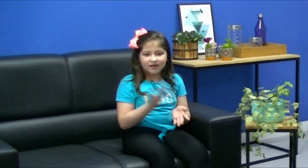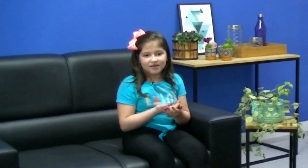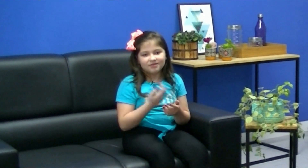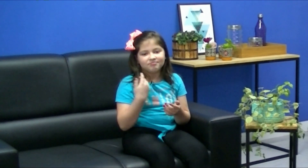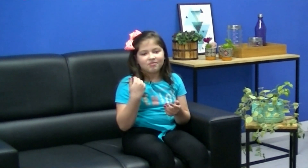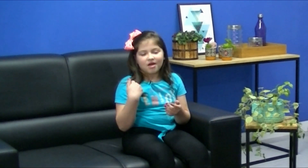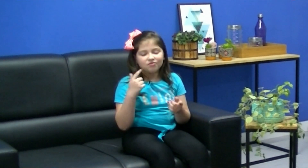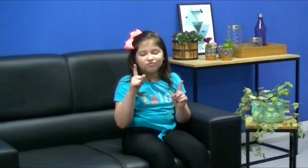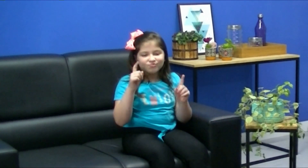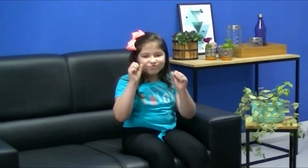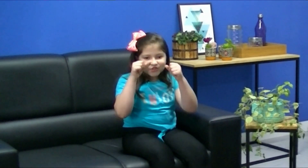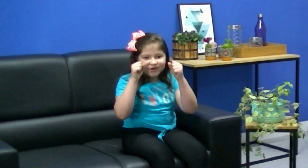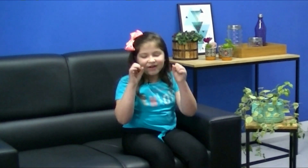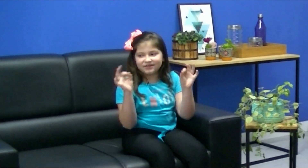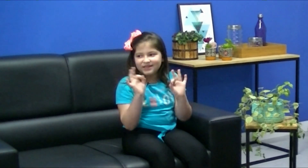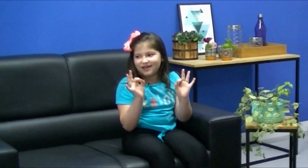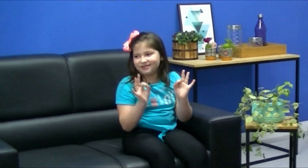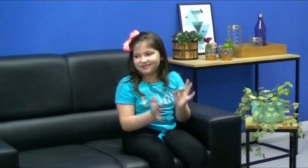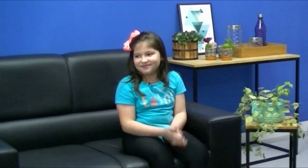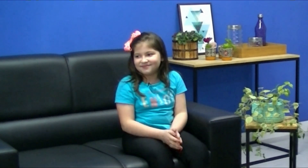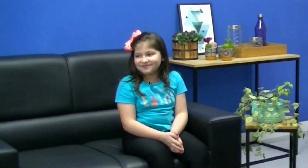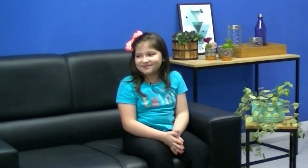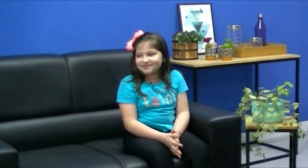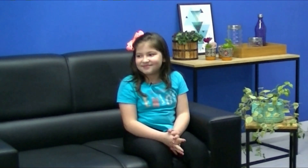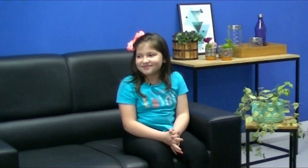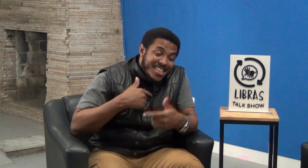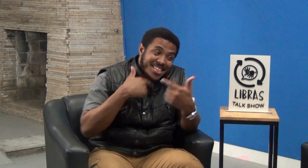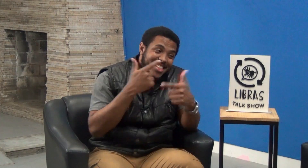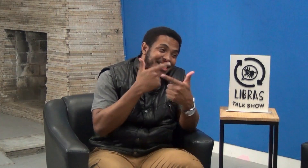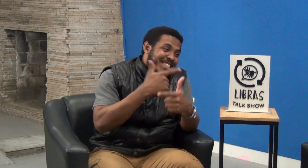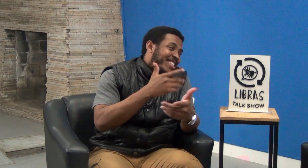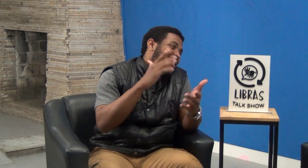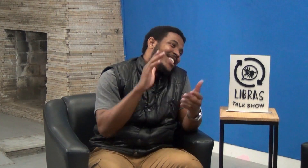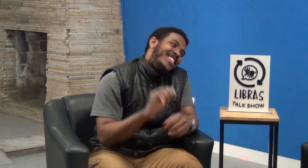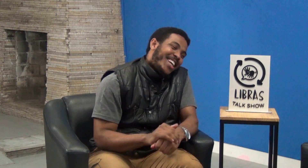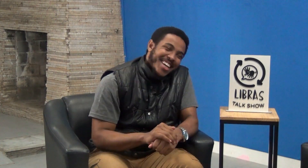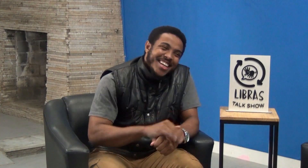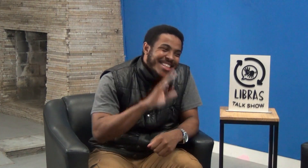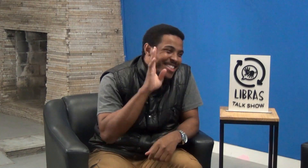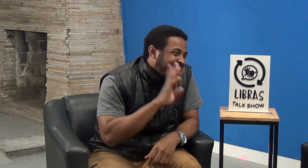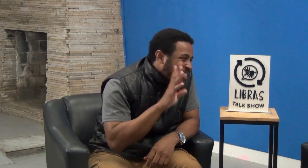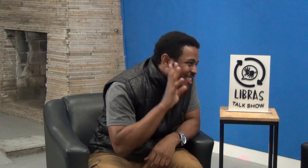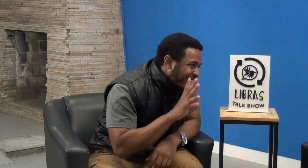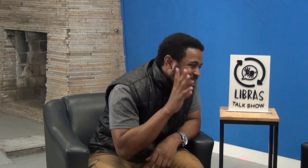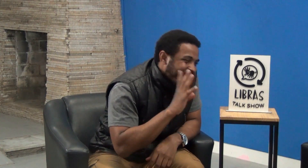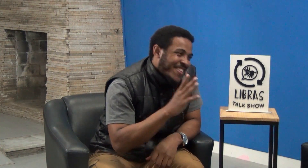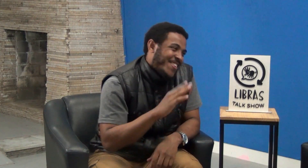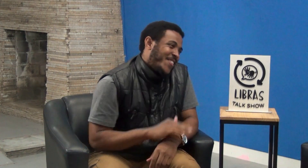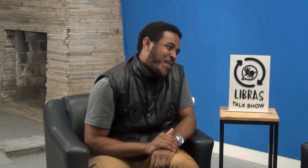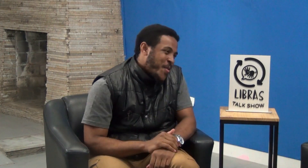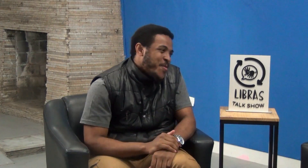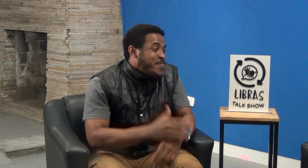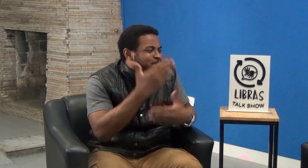caía, não chorava nada. Nossa, que engraçado. Muito legal